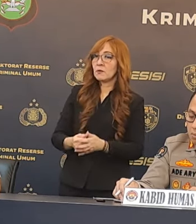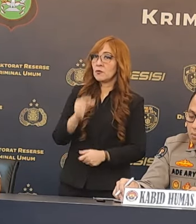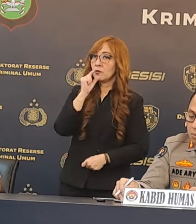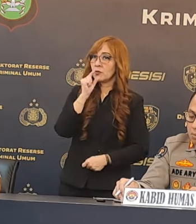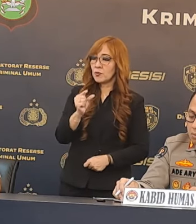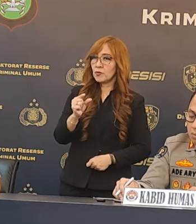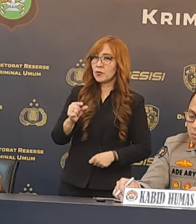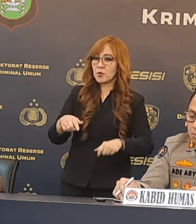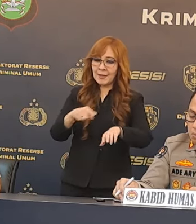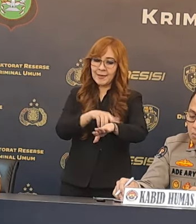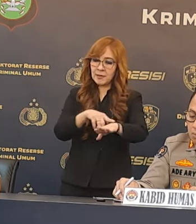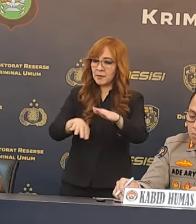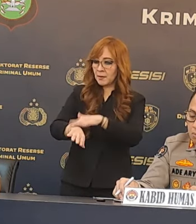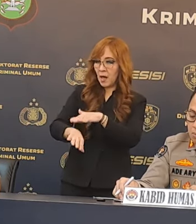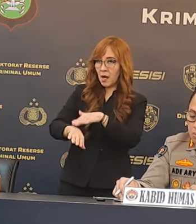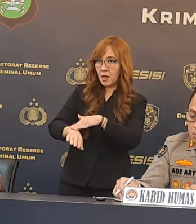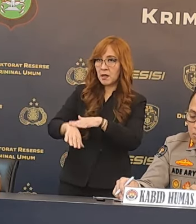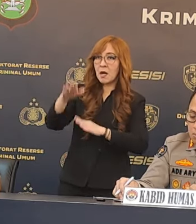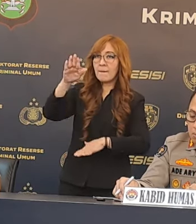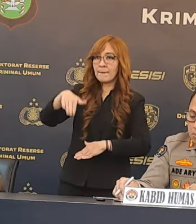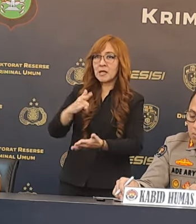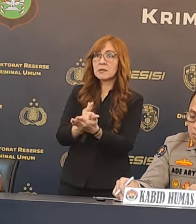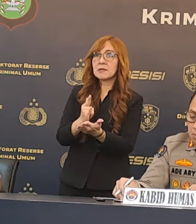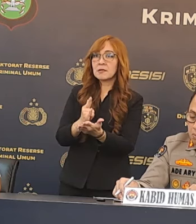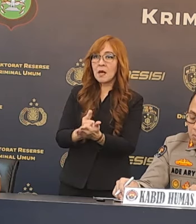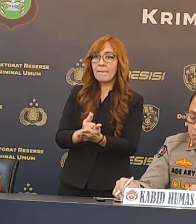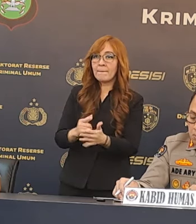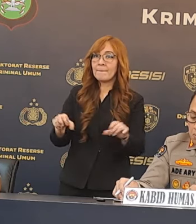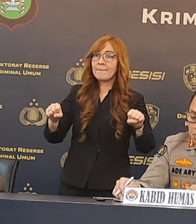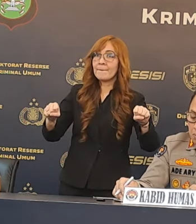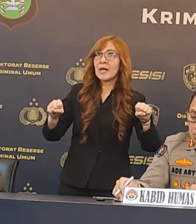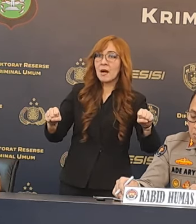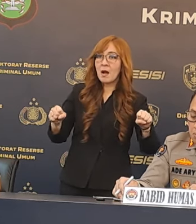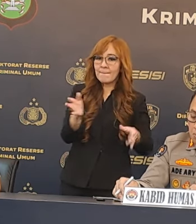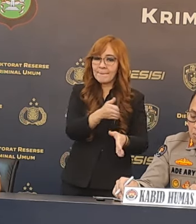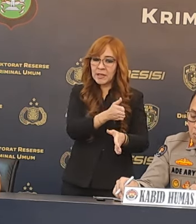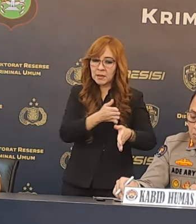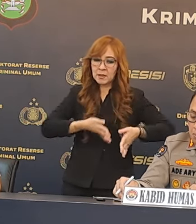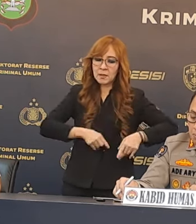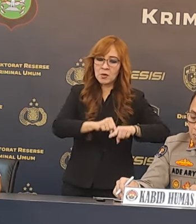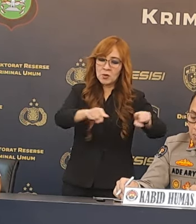kedua tangan masih tetap memegang tepi kolam renang.